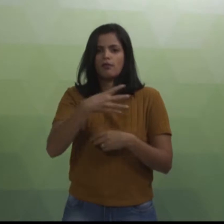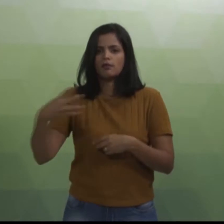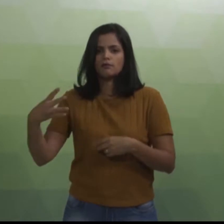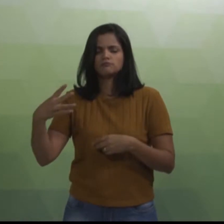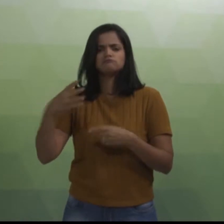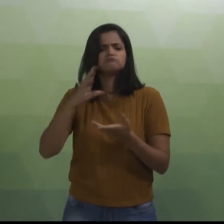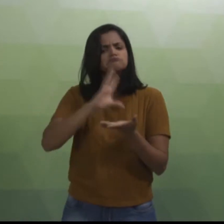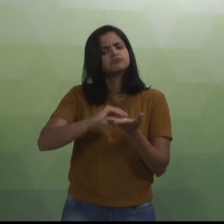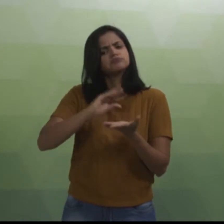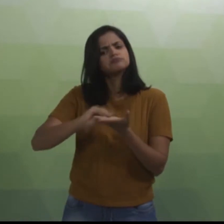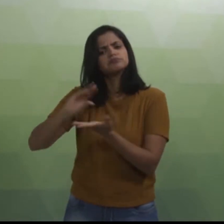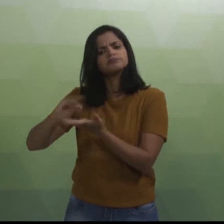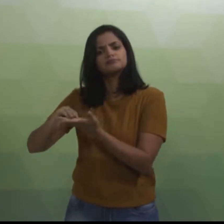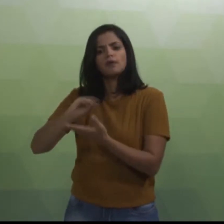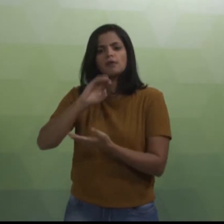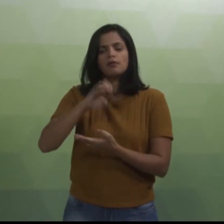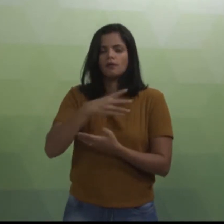sinais e ELAN,